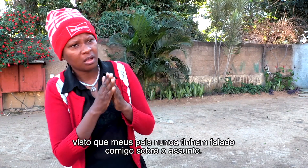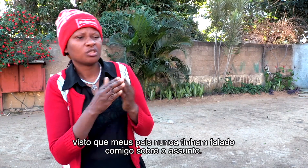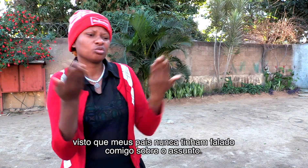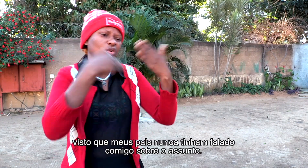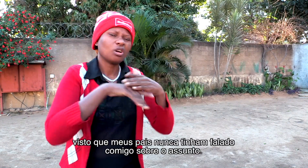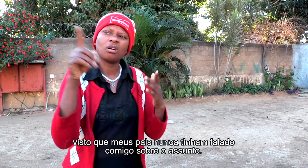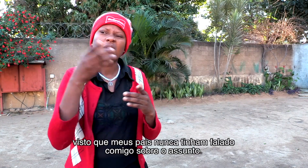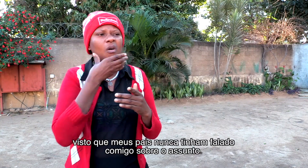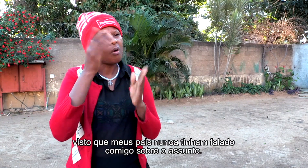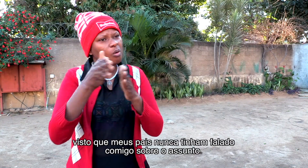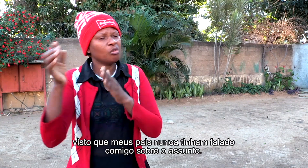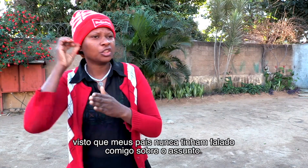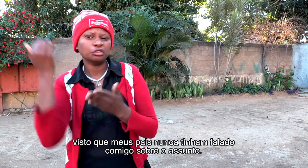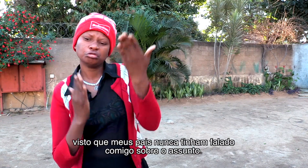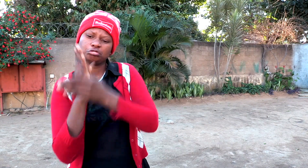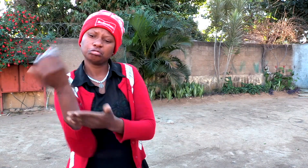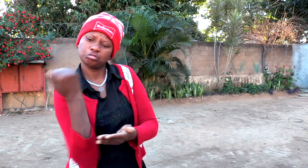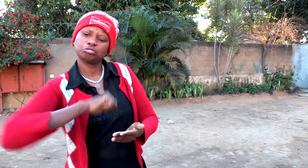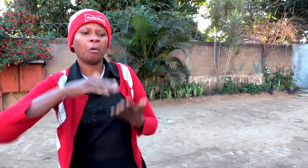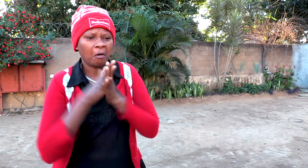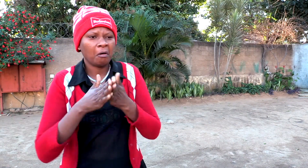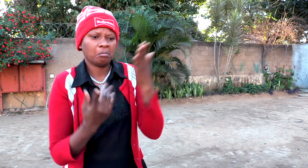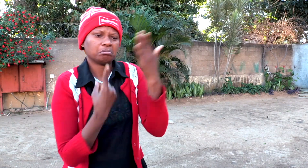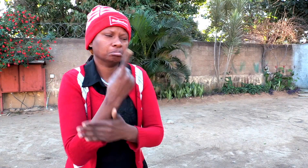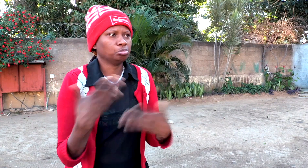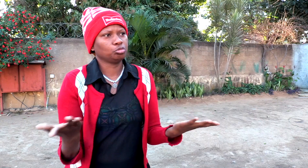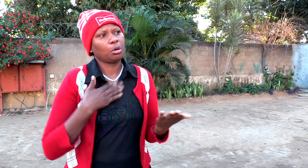nunca tinham falado comigo sobre este assunto.